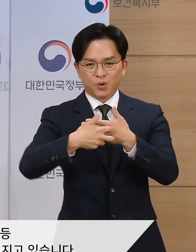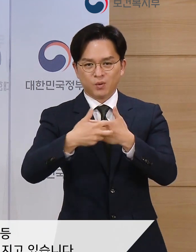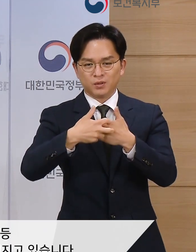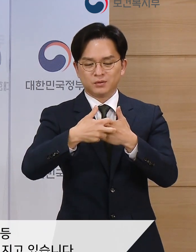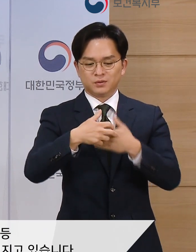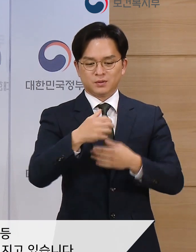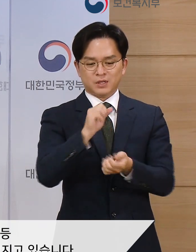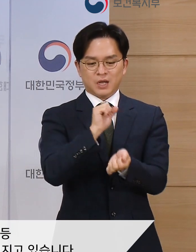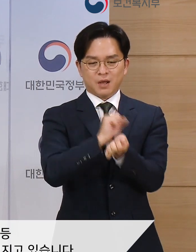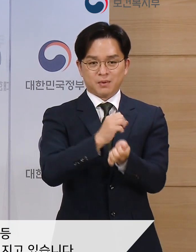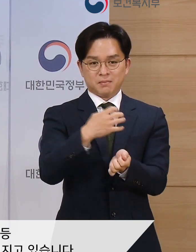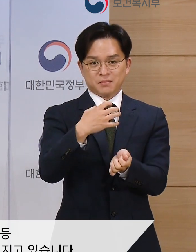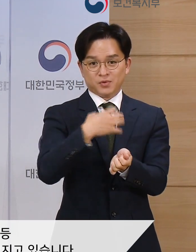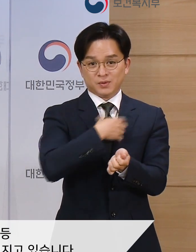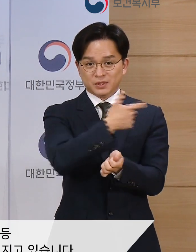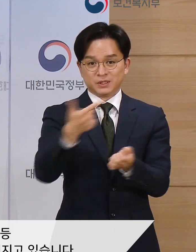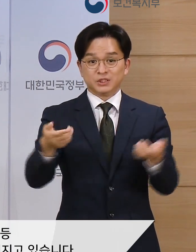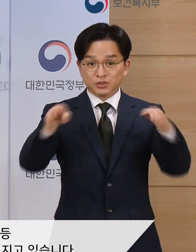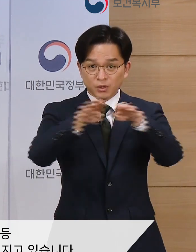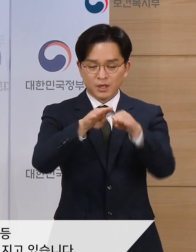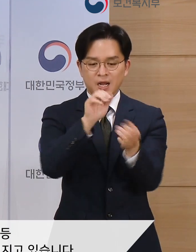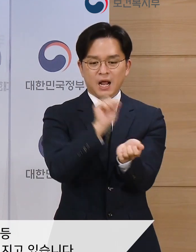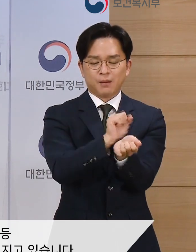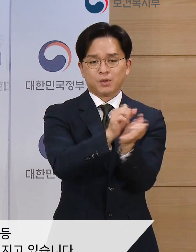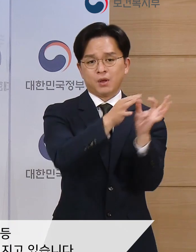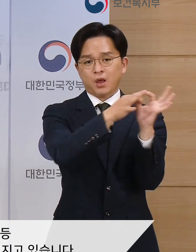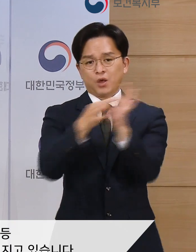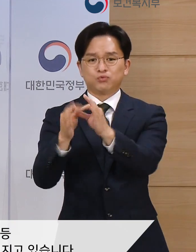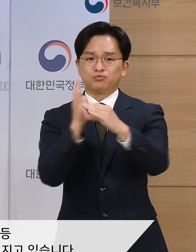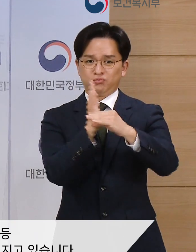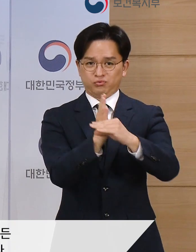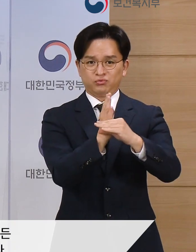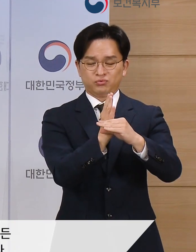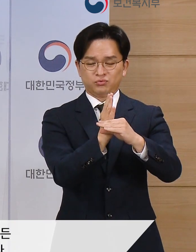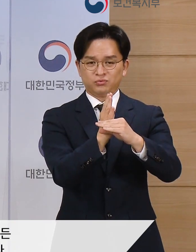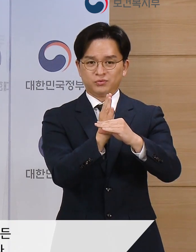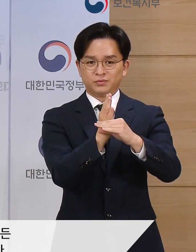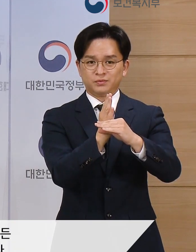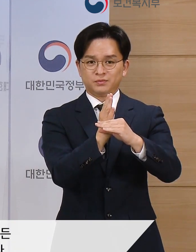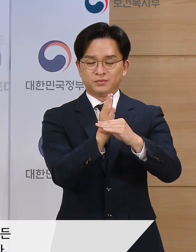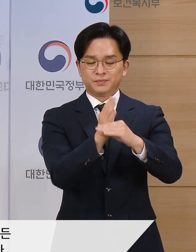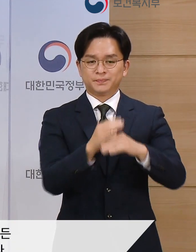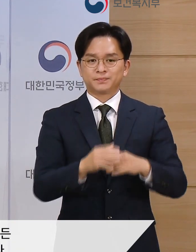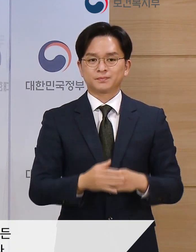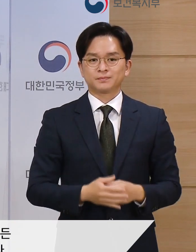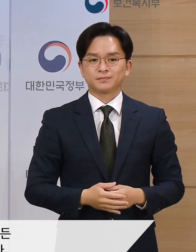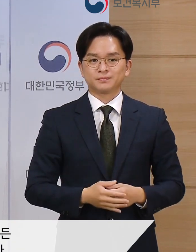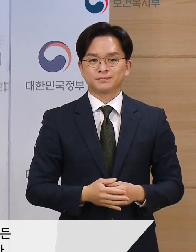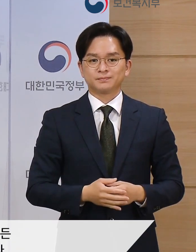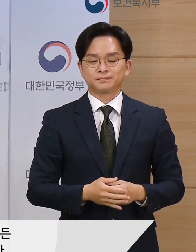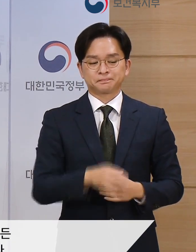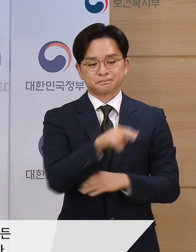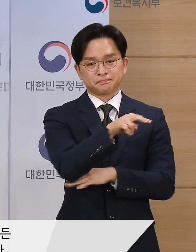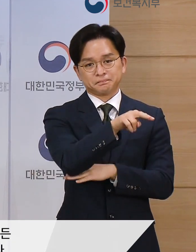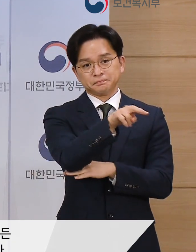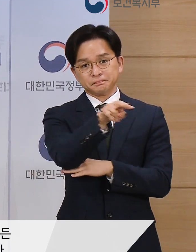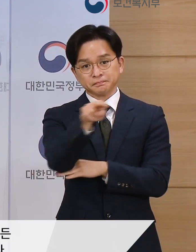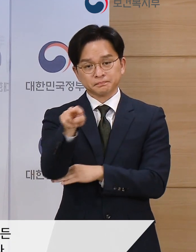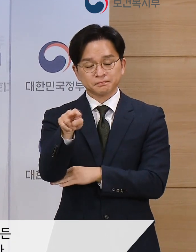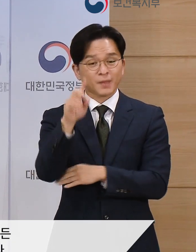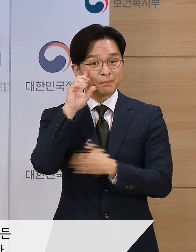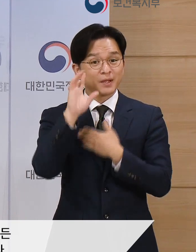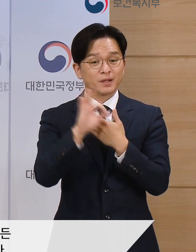집단 감염이 계속 이어지고 있습니다. 이런 요인들 때문에 지금은 경계심을